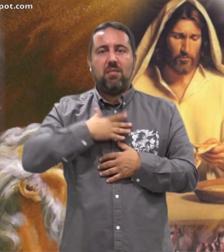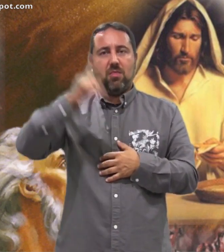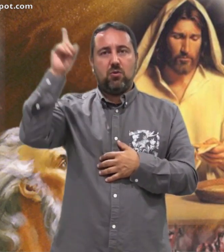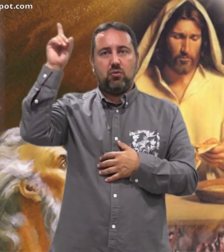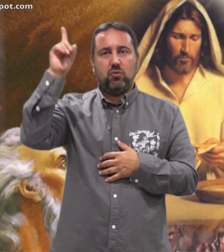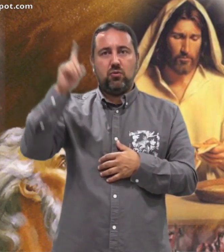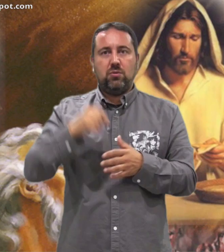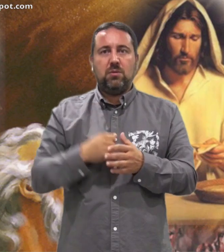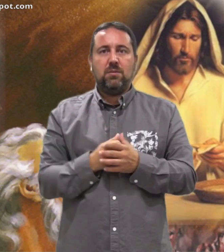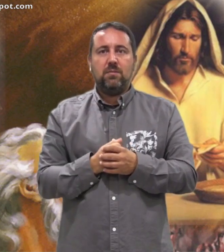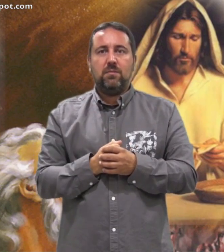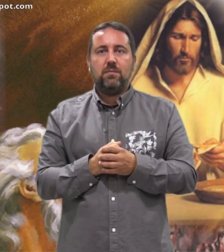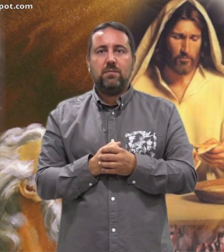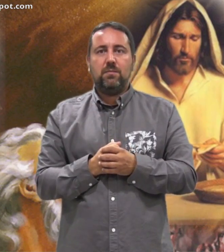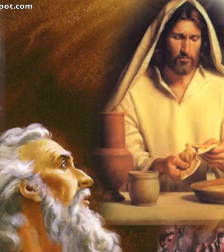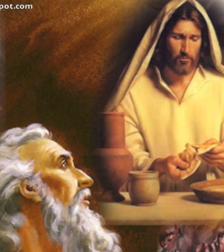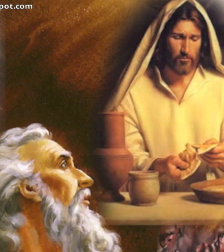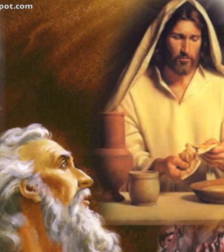Palabra de Dios.